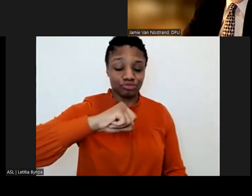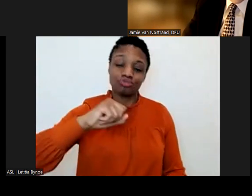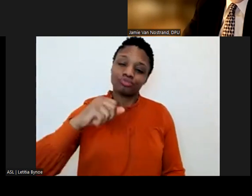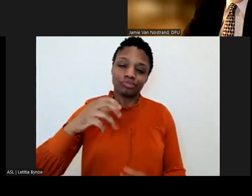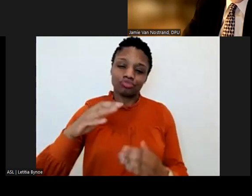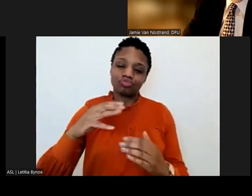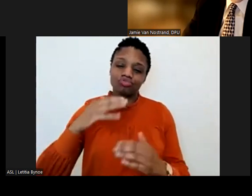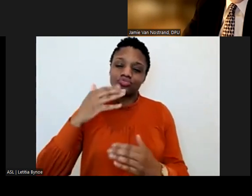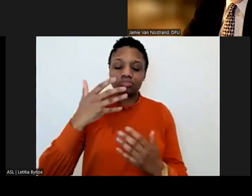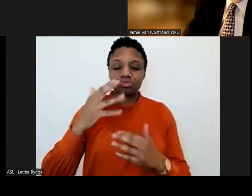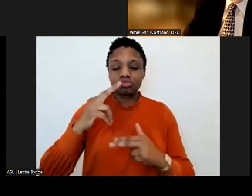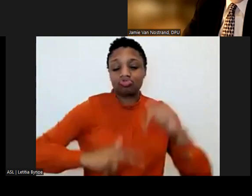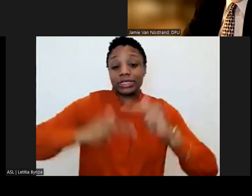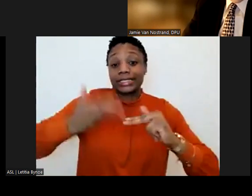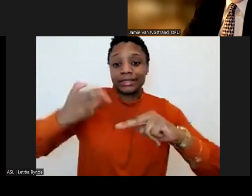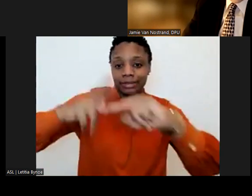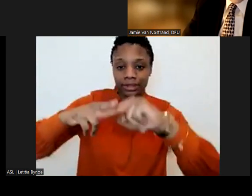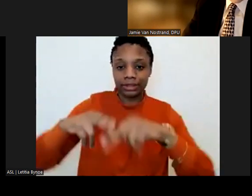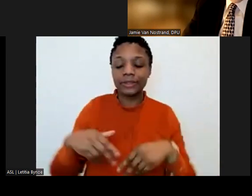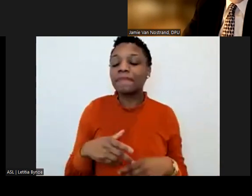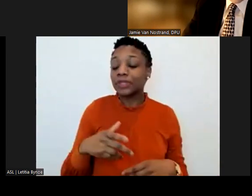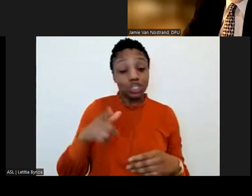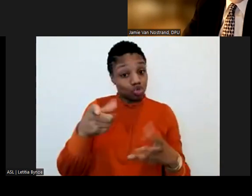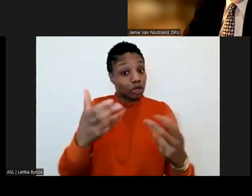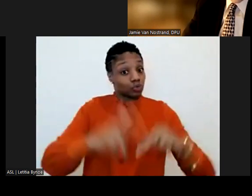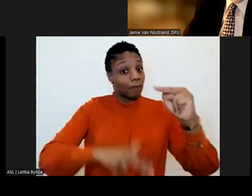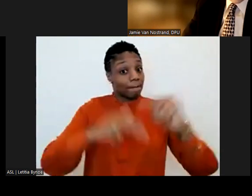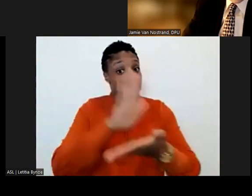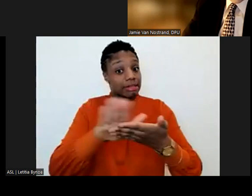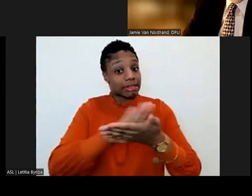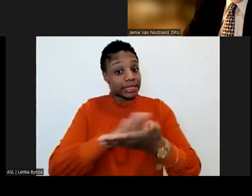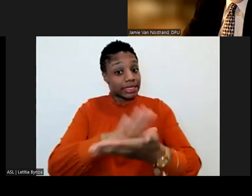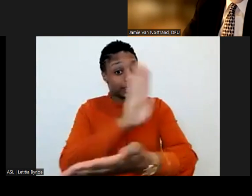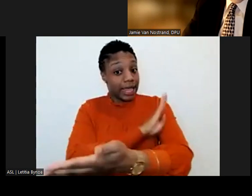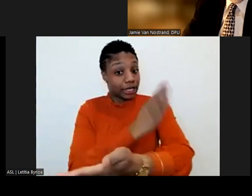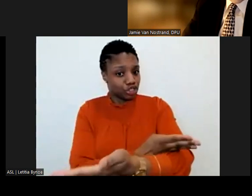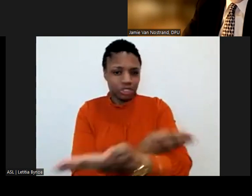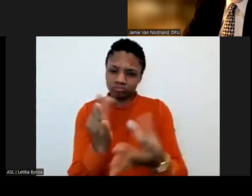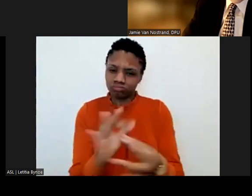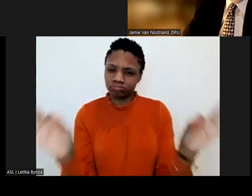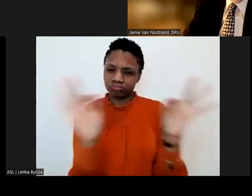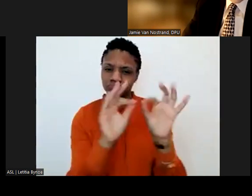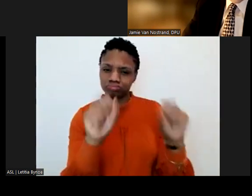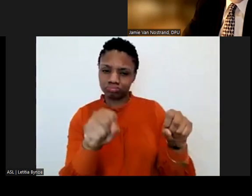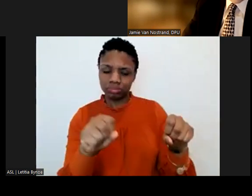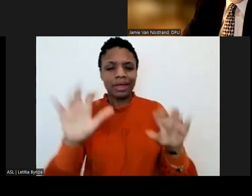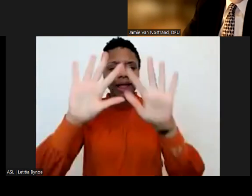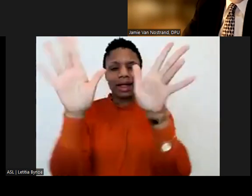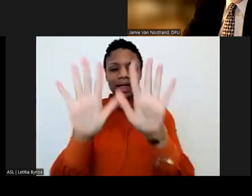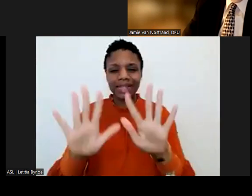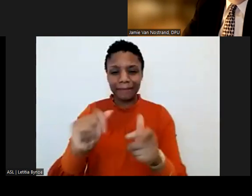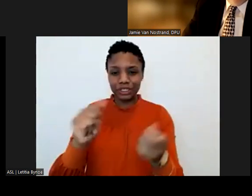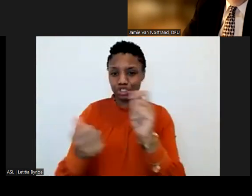adaptación en eh nosotros nos enfocamos en construir eh